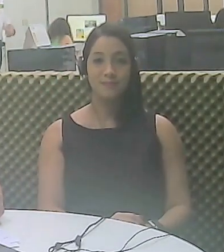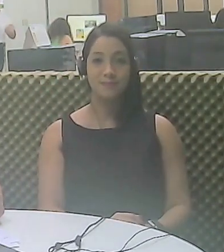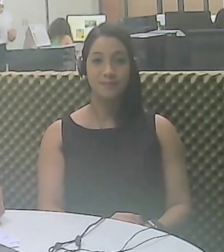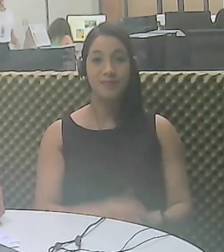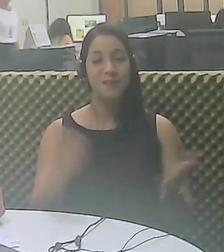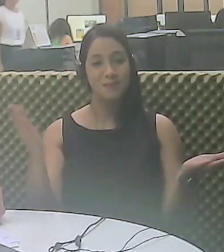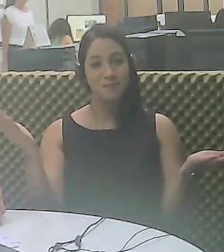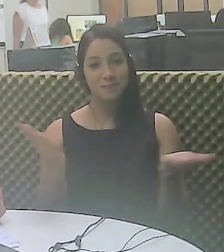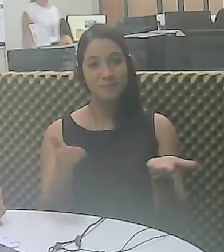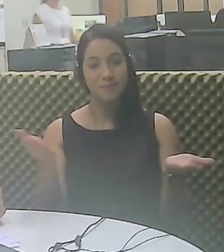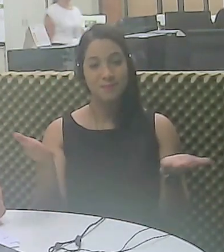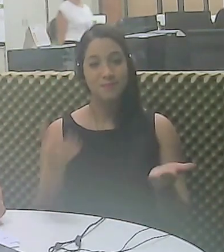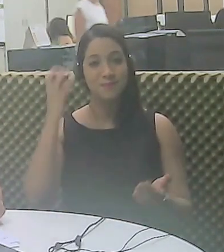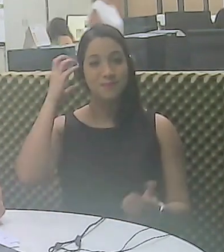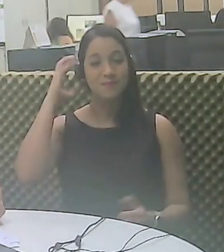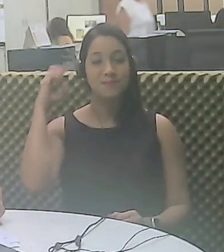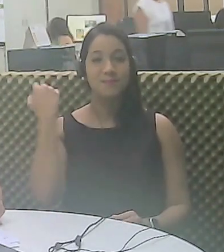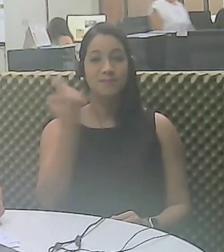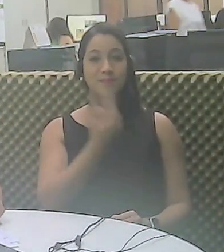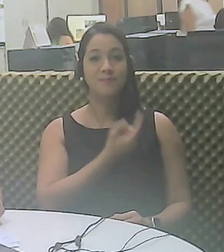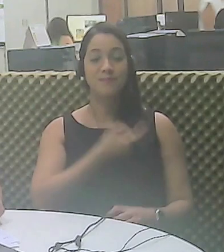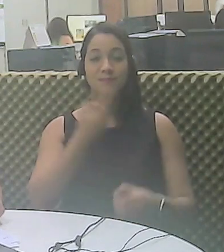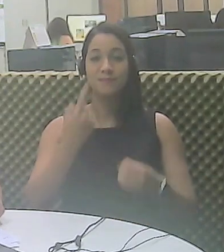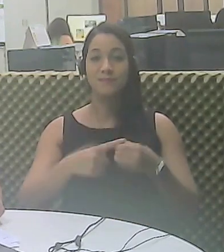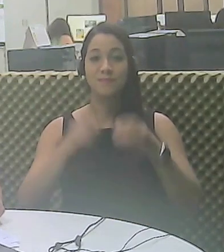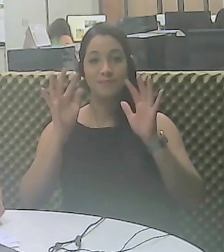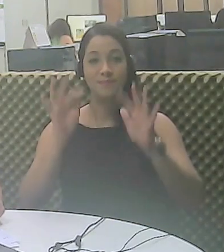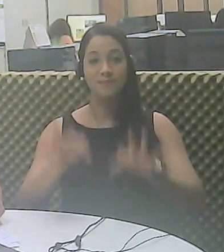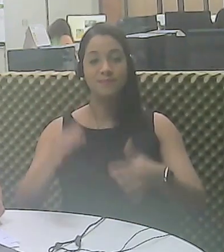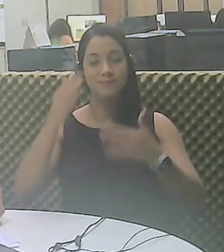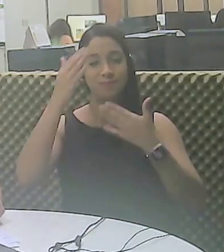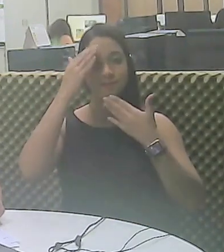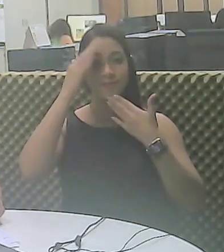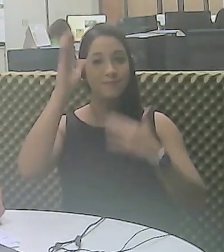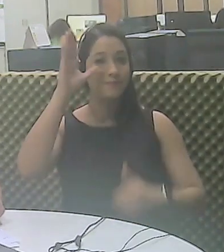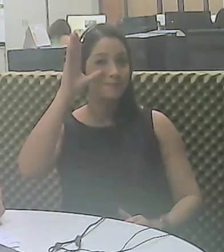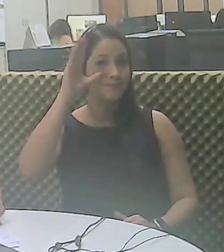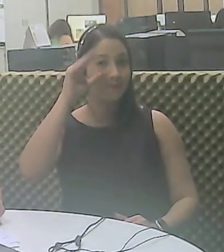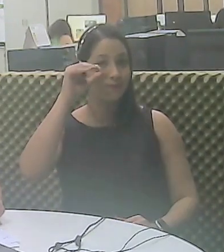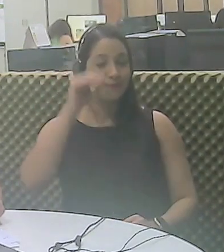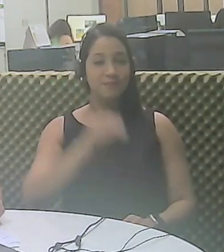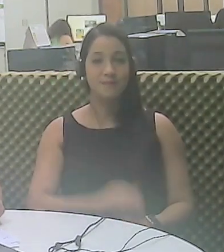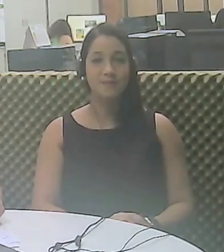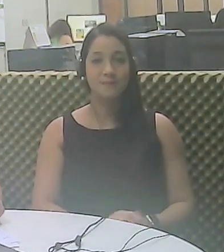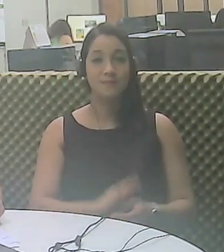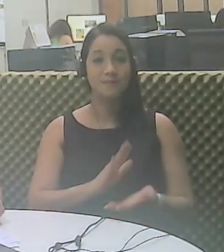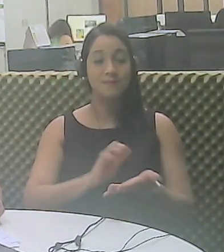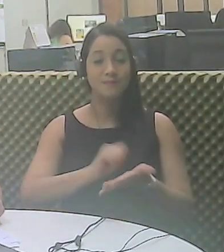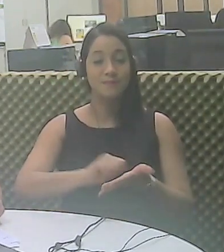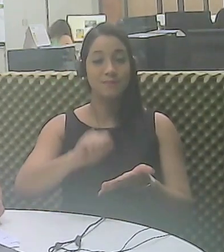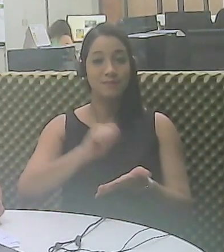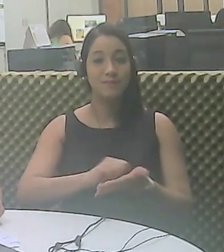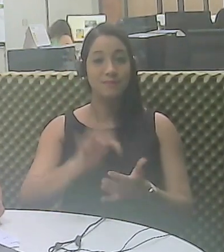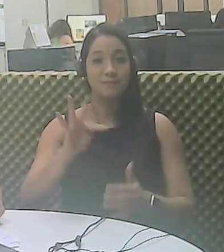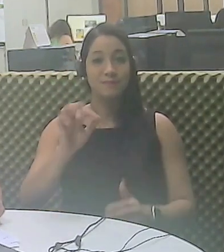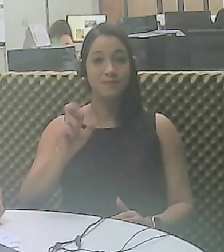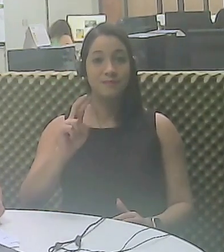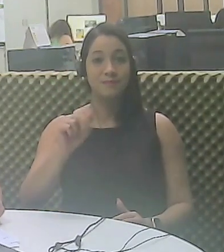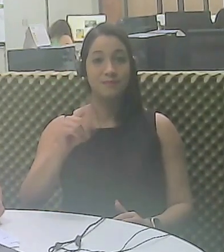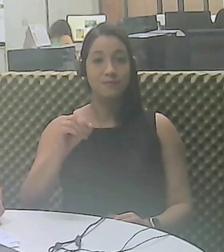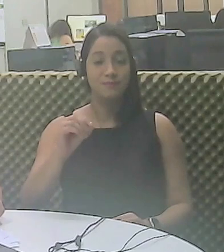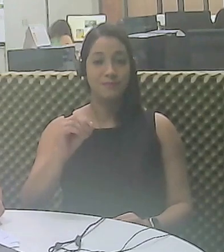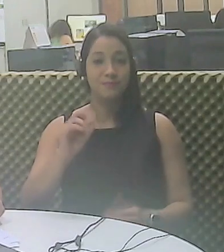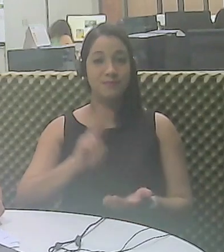notícias. A edição de hoje da Rádio Nossa Cidade fica por aqui. Obrigada pela sua audiência. Edição de Fernando